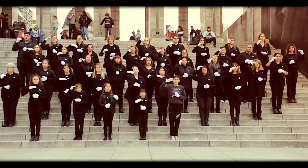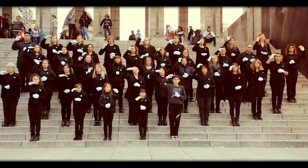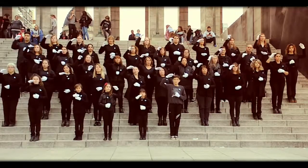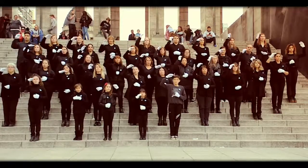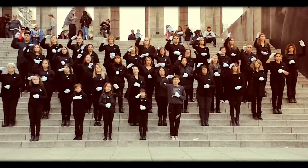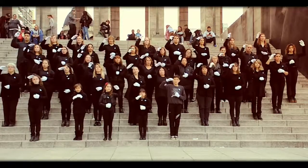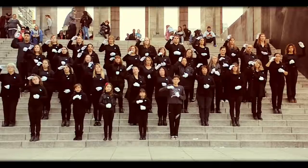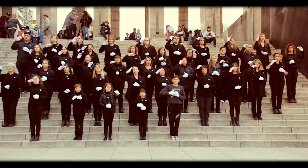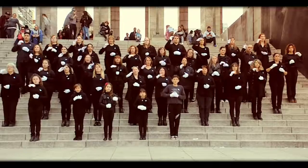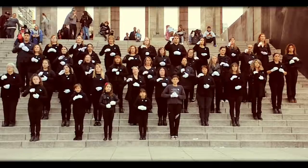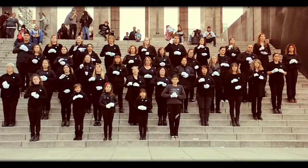Super